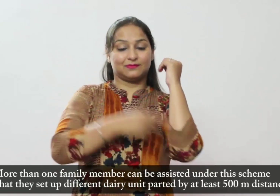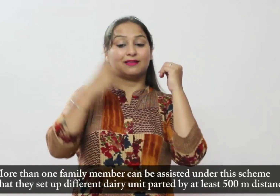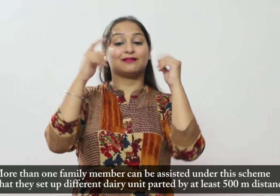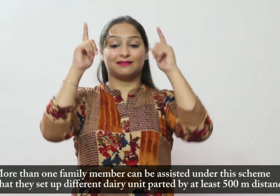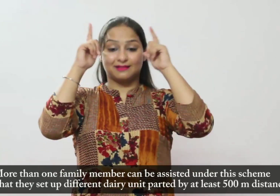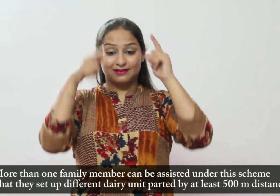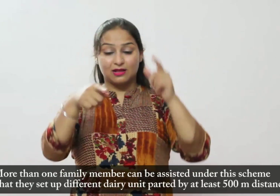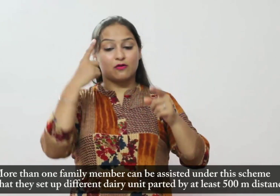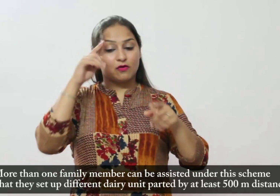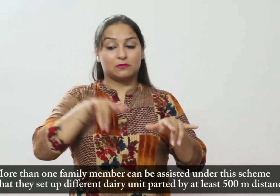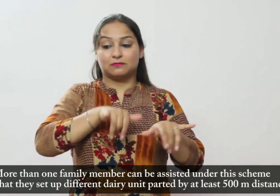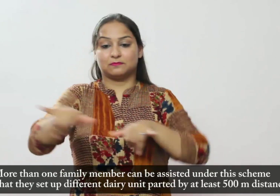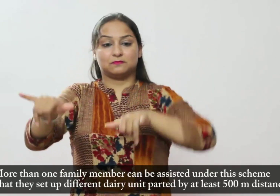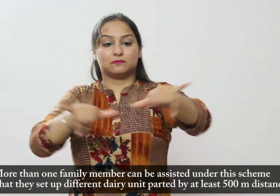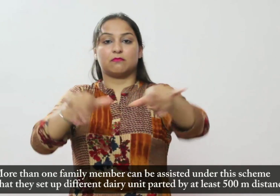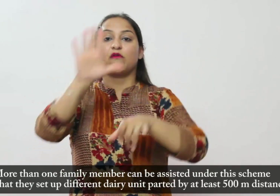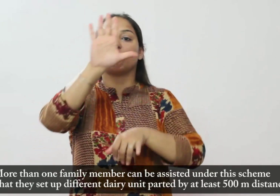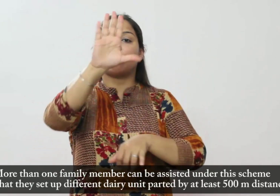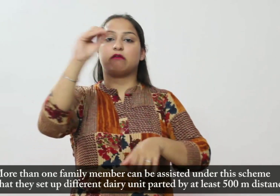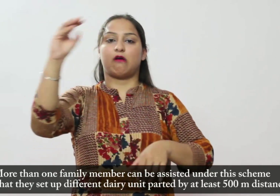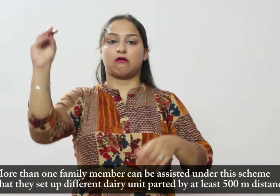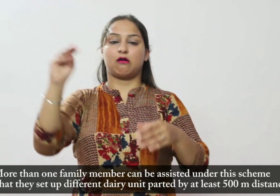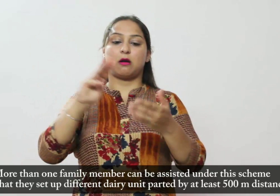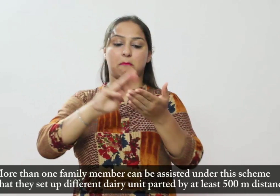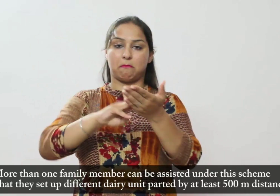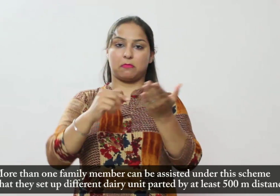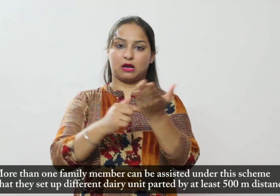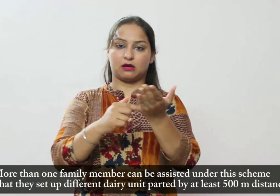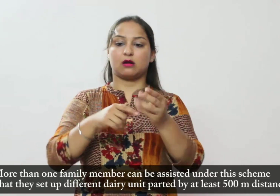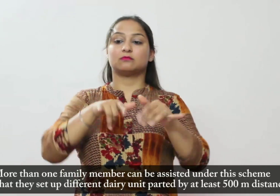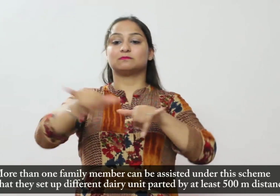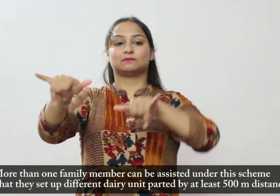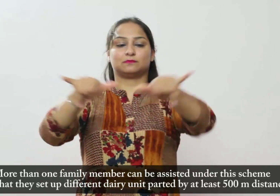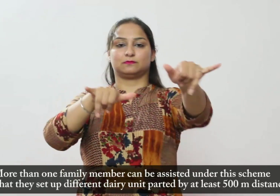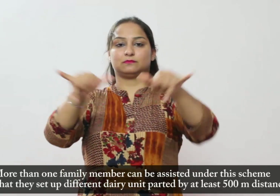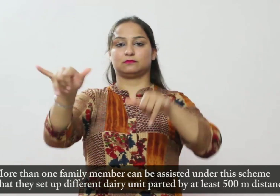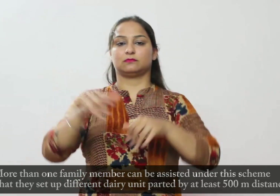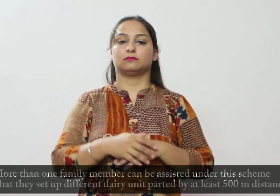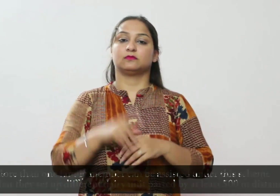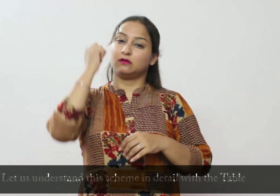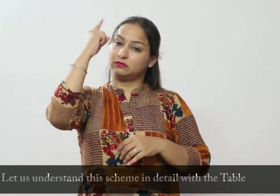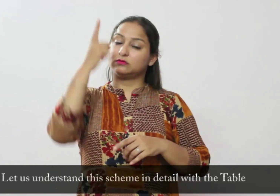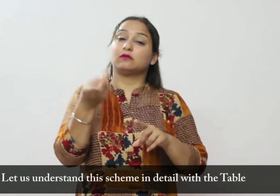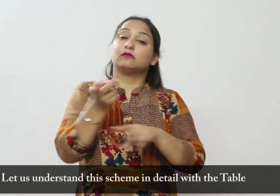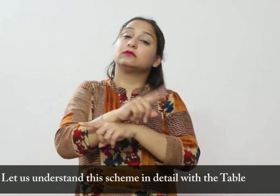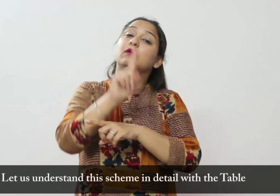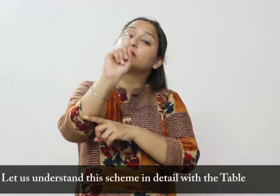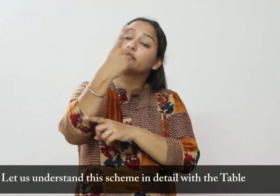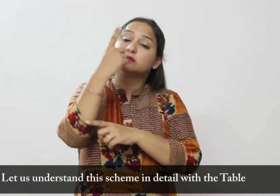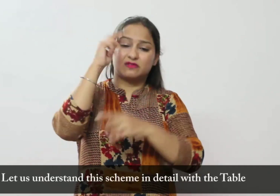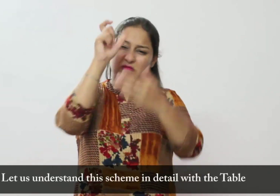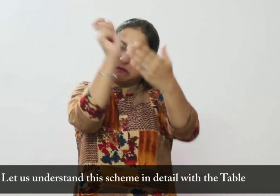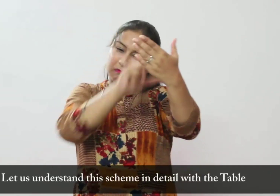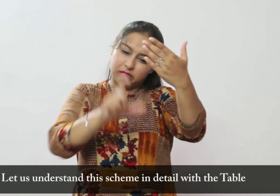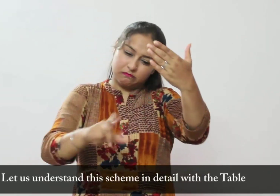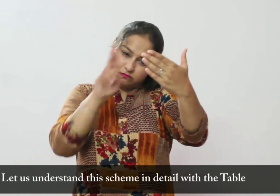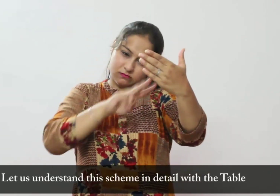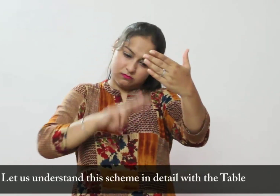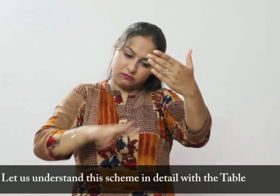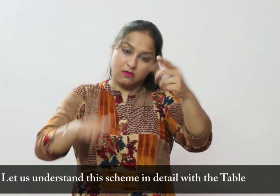कम 500 मीटर की दूरी पर अलग अलग डेयरी इकाई स्थापित करें। आइए इन सब योजना को तालिका के